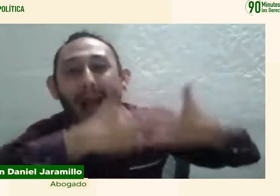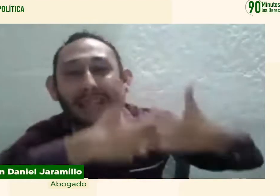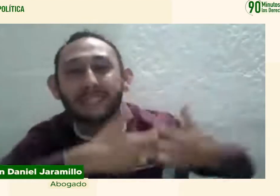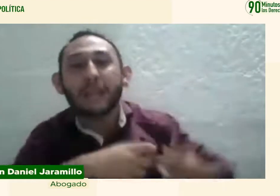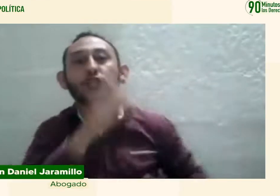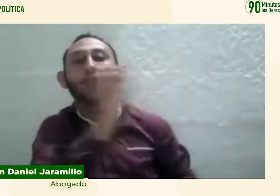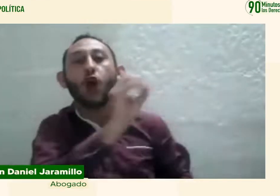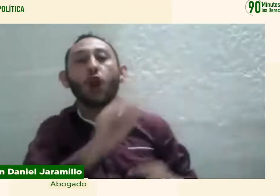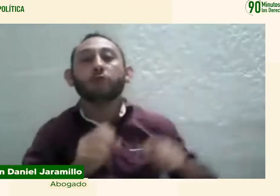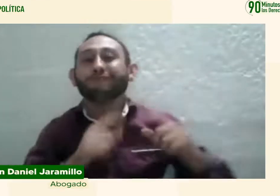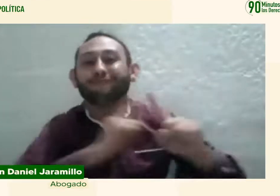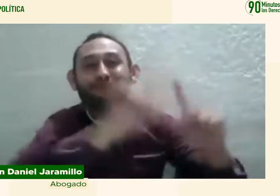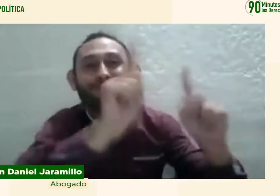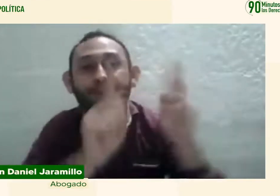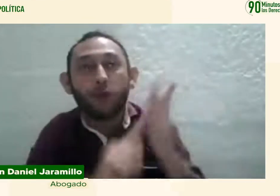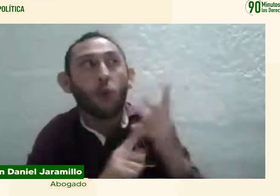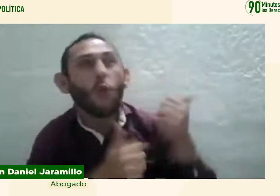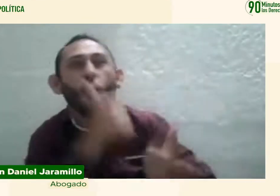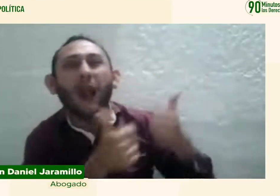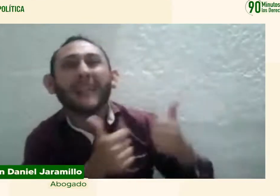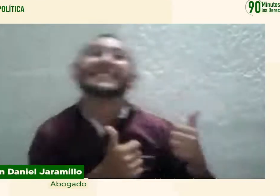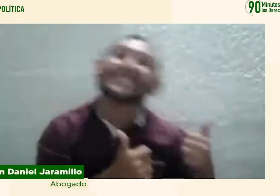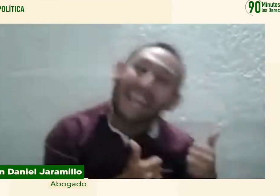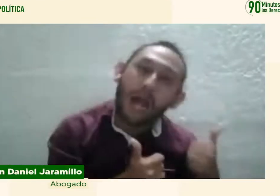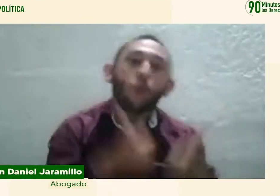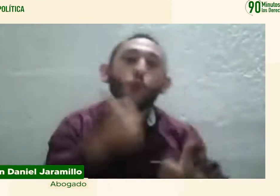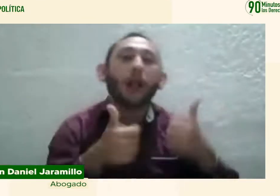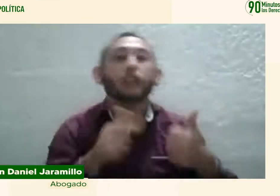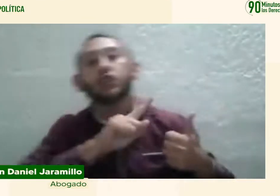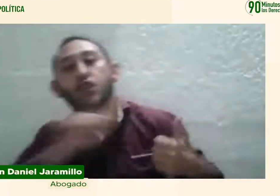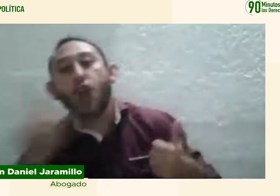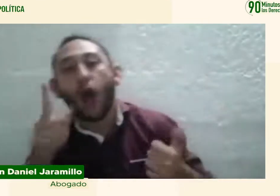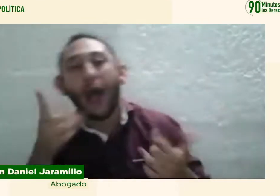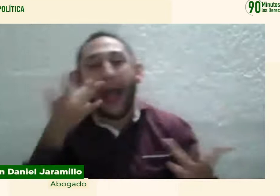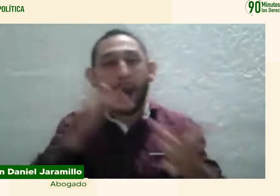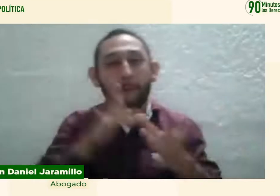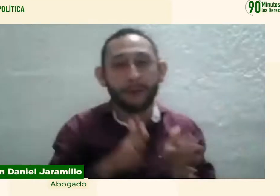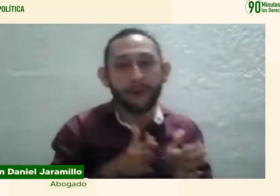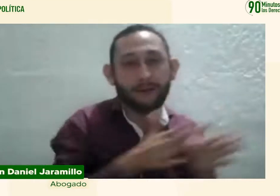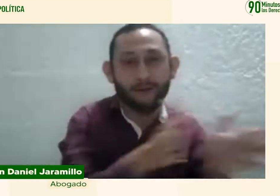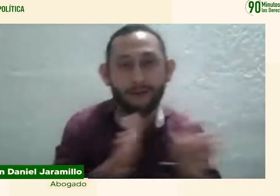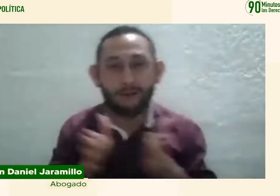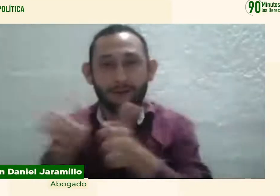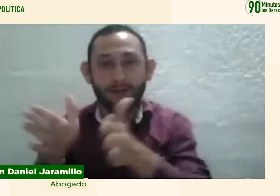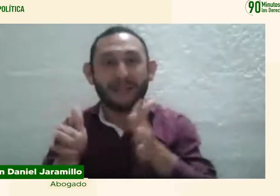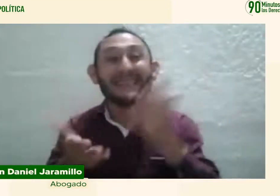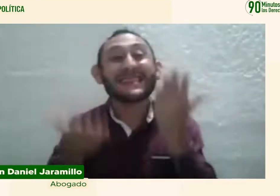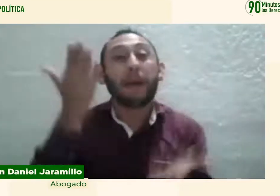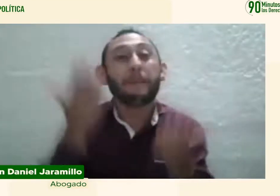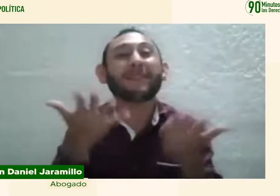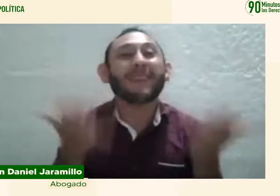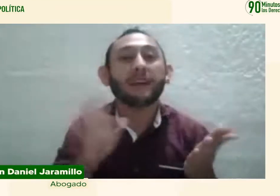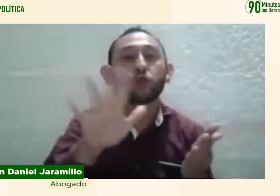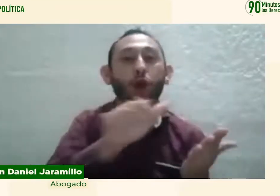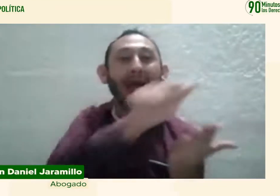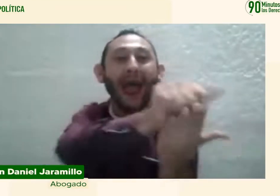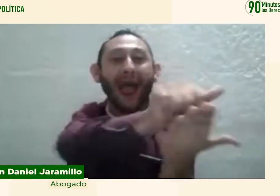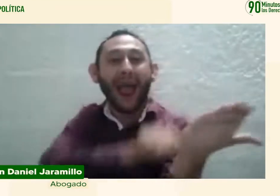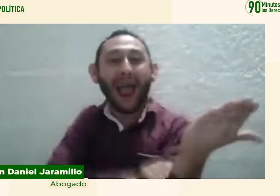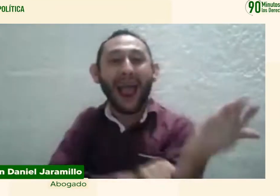verificar si es organización si es una empresa verificar cuáles sí cuáles no y enfocarse a qué